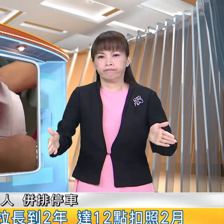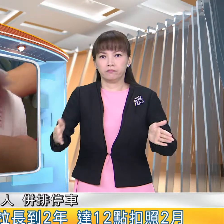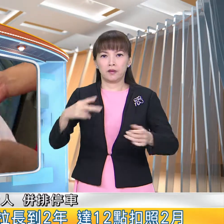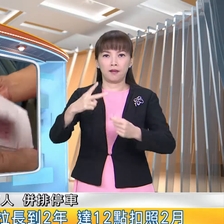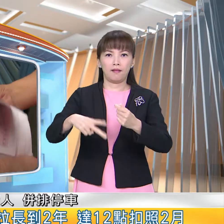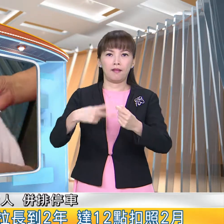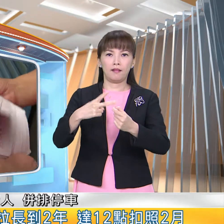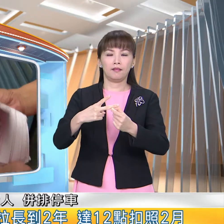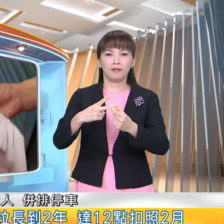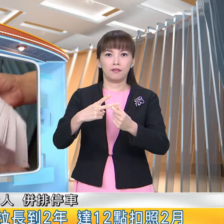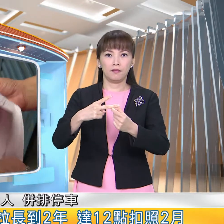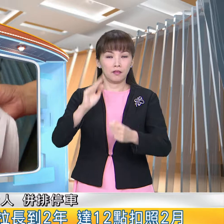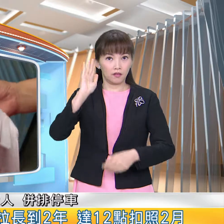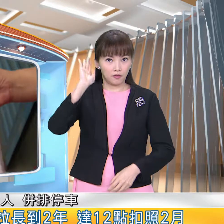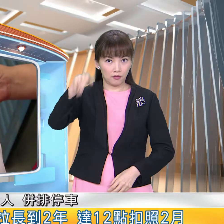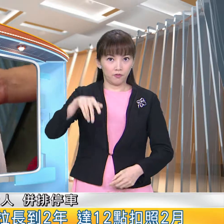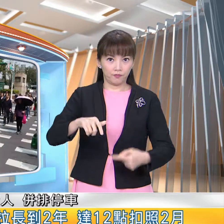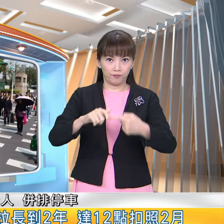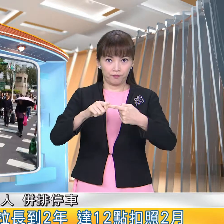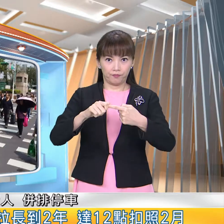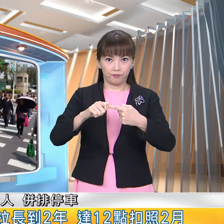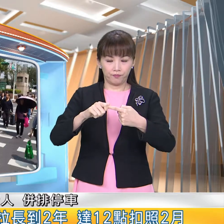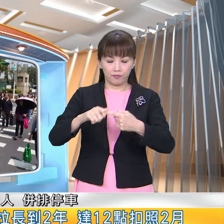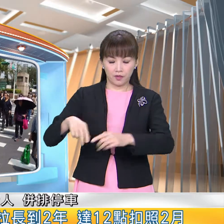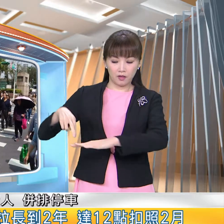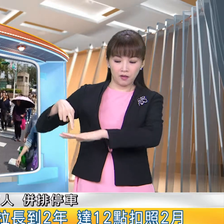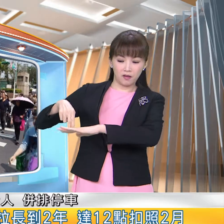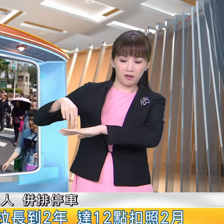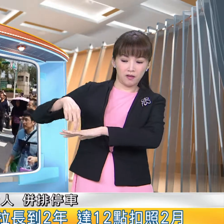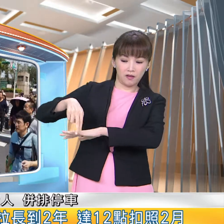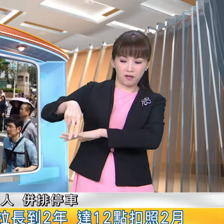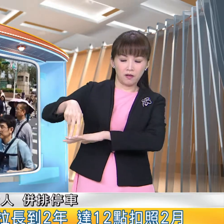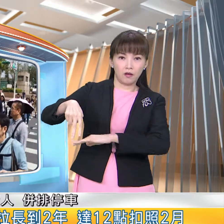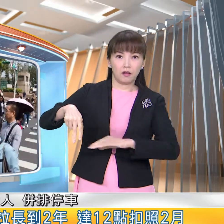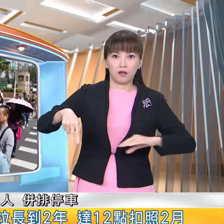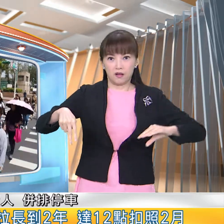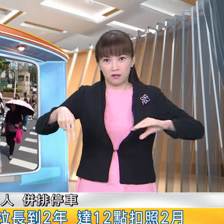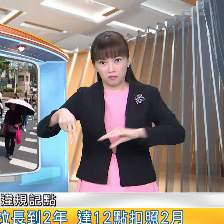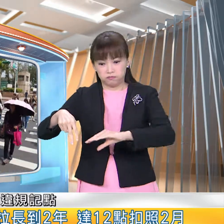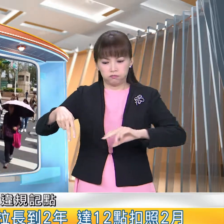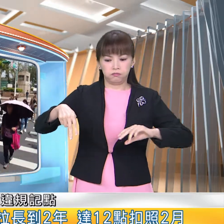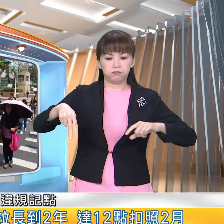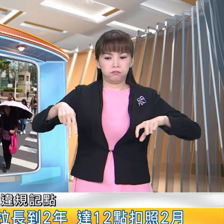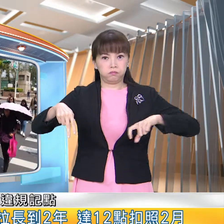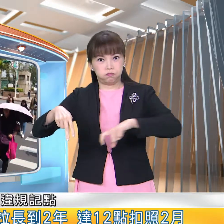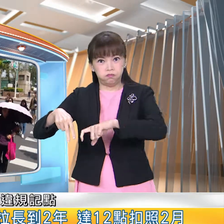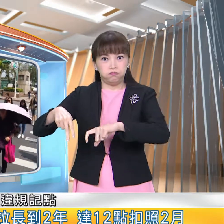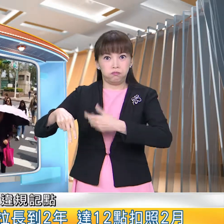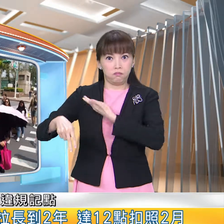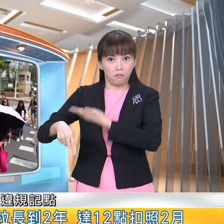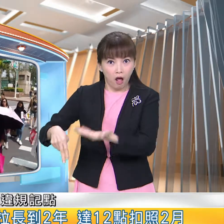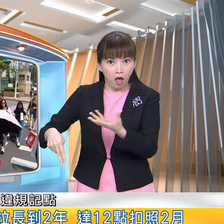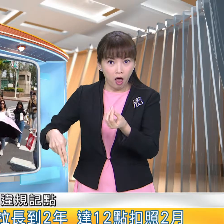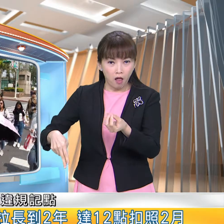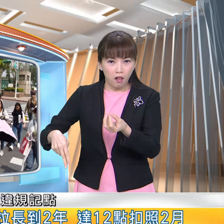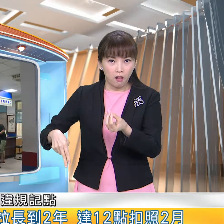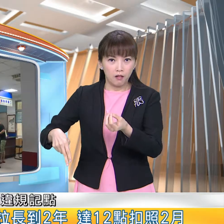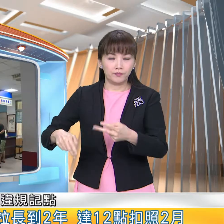不礼让行人、并排停车，可能也会列入违规